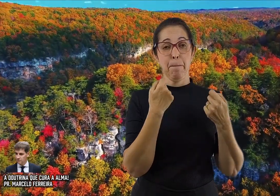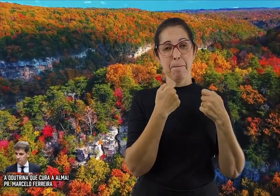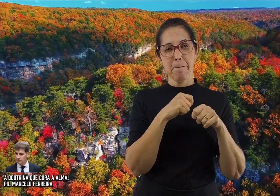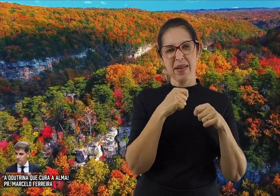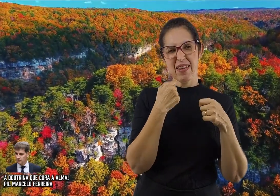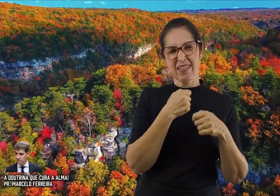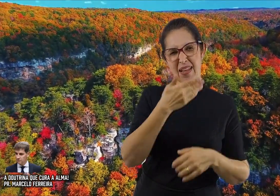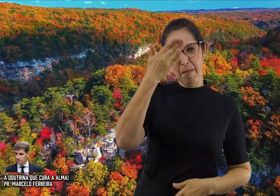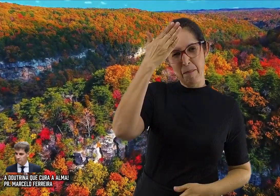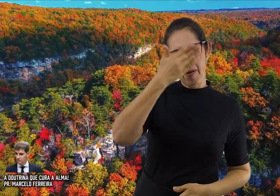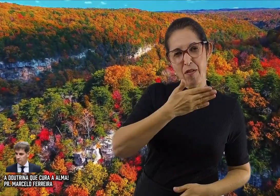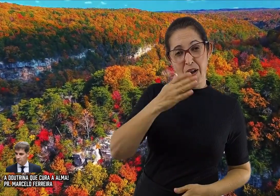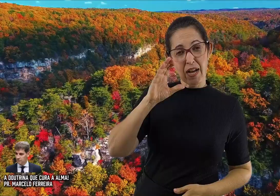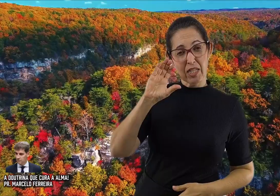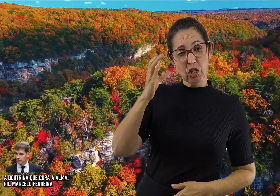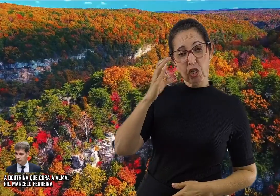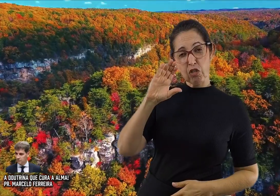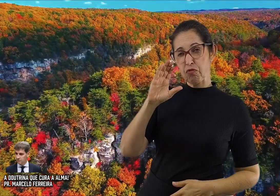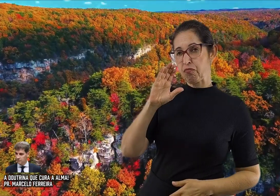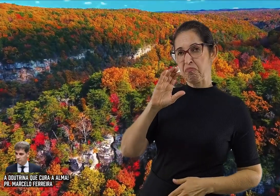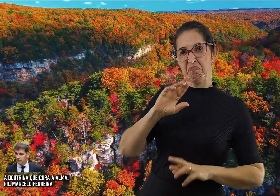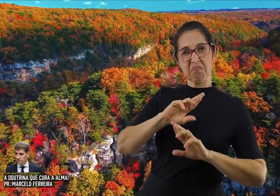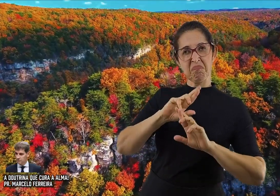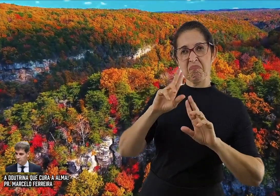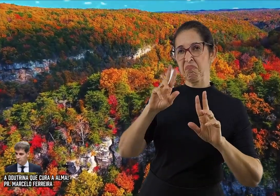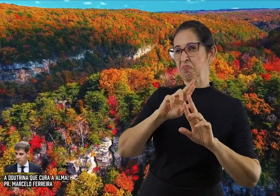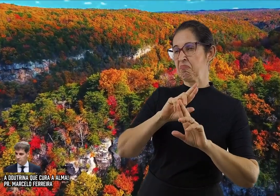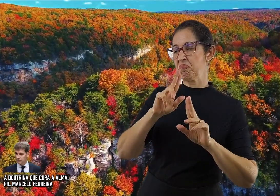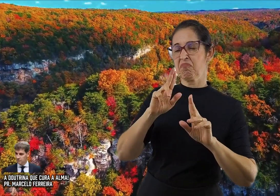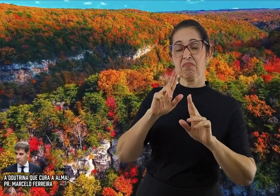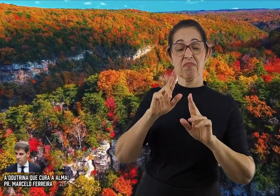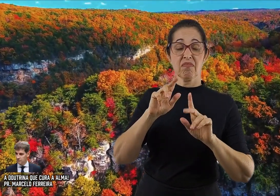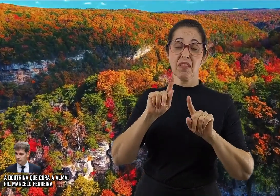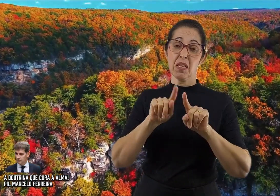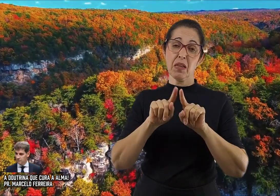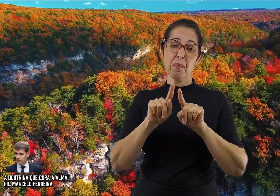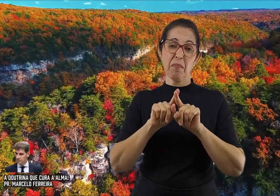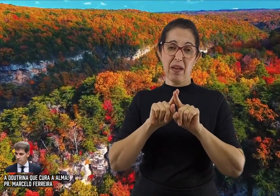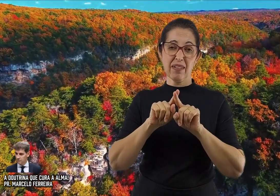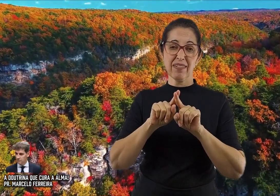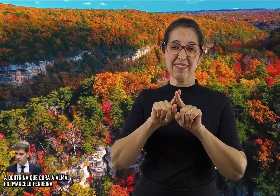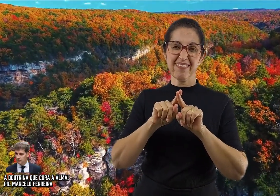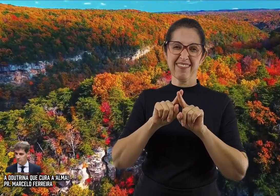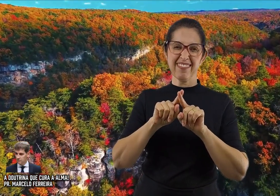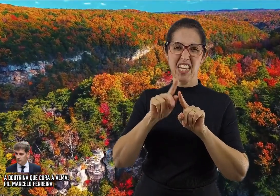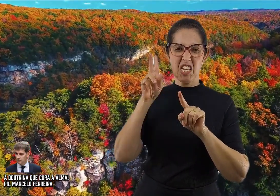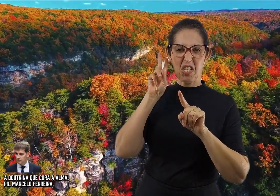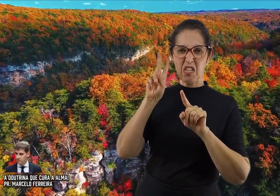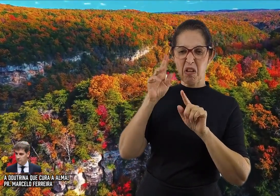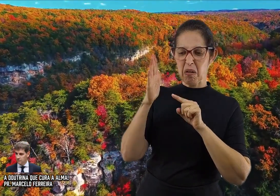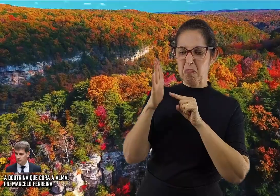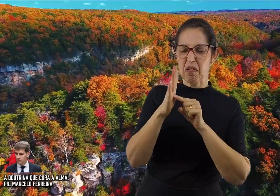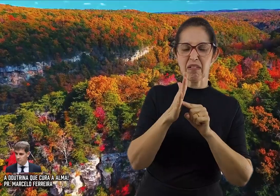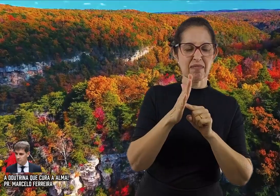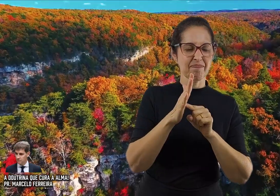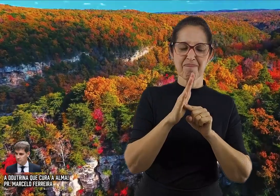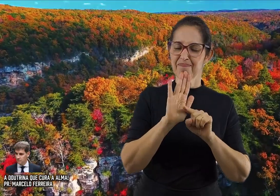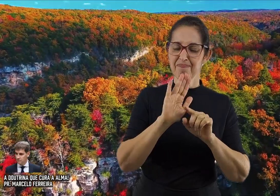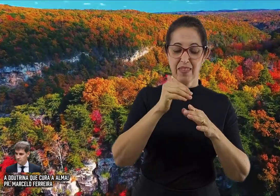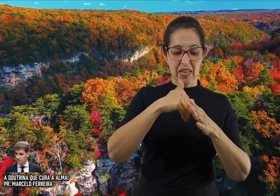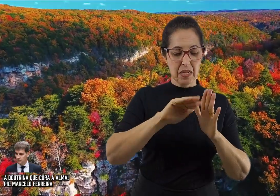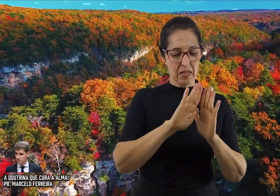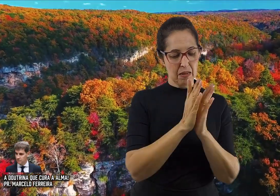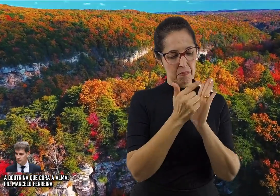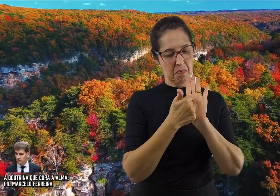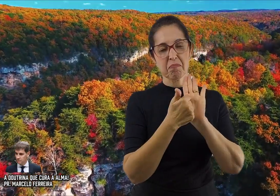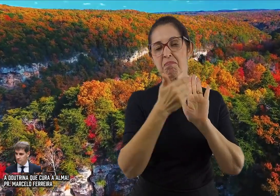comprovação científica, nem de comprovação histórica, nem base bíblica. Simplesmente essa entidade religiosa diz: olha, isso aqui